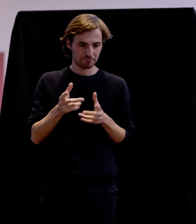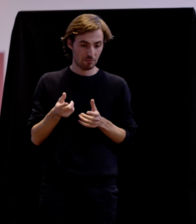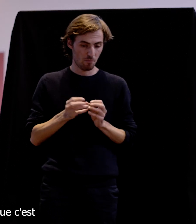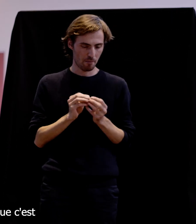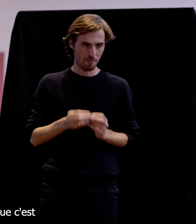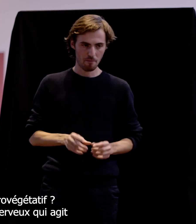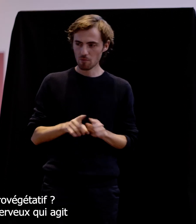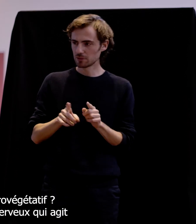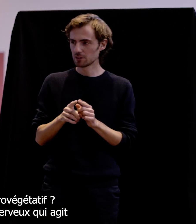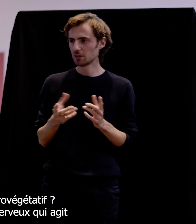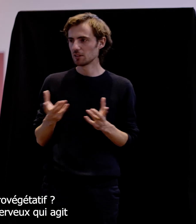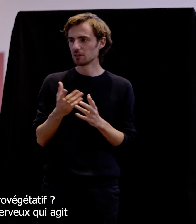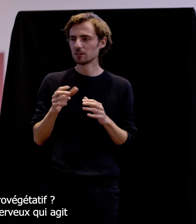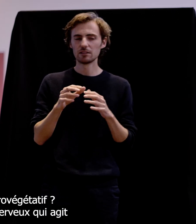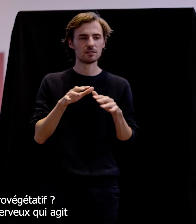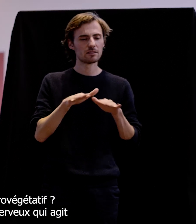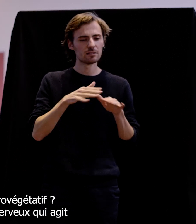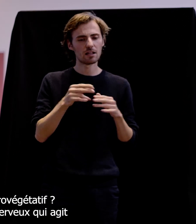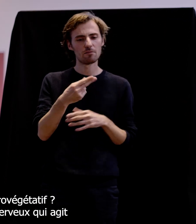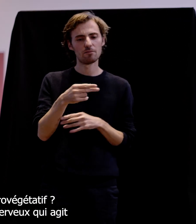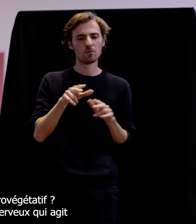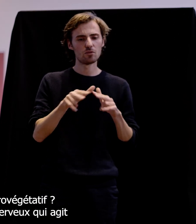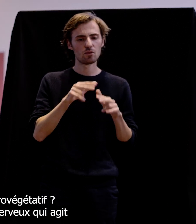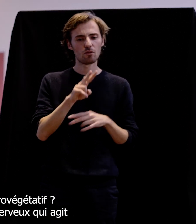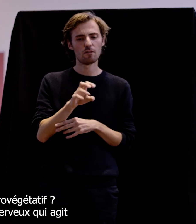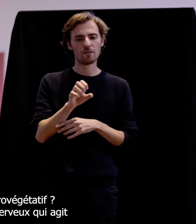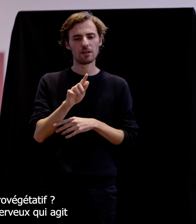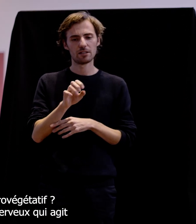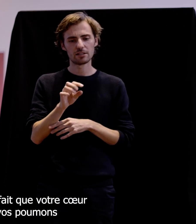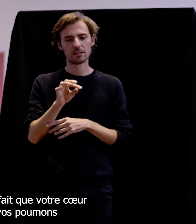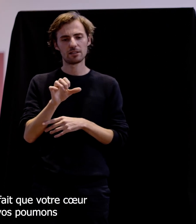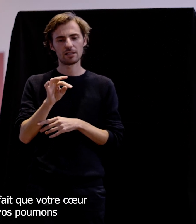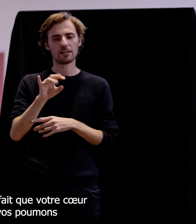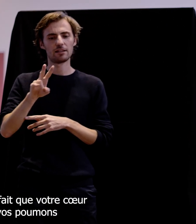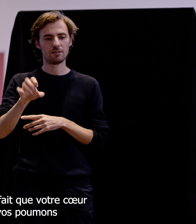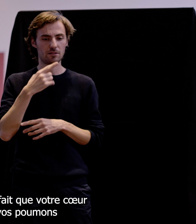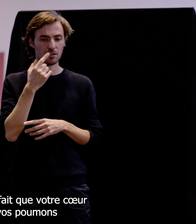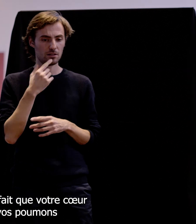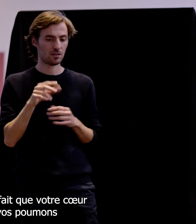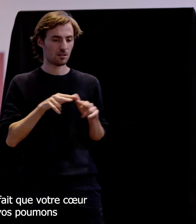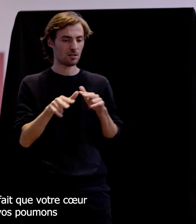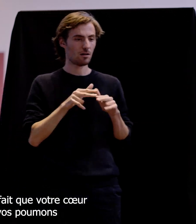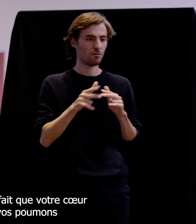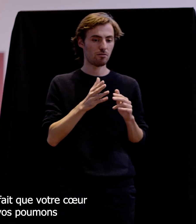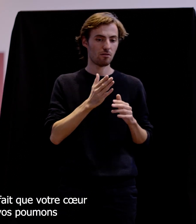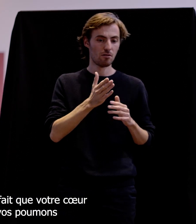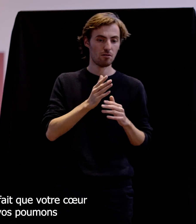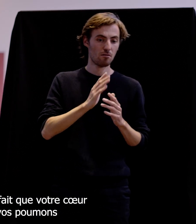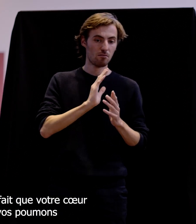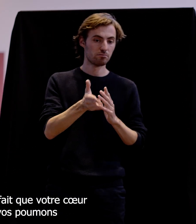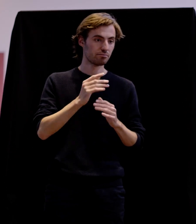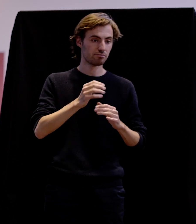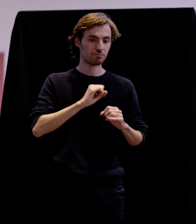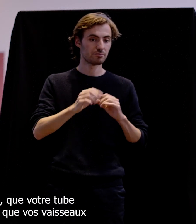autres. Qu'est-ce que c'est le système neurovégétatif? C'est le système nerveux qui agit sans votre volonté. Le fait que votre cœur bat, le fait que